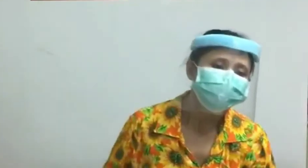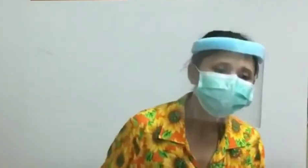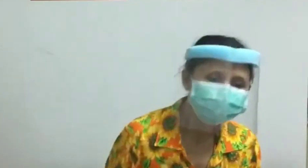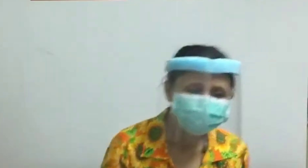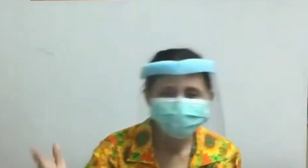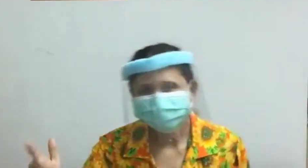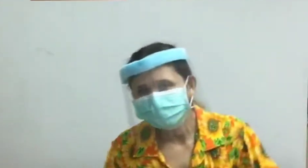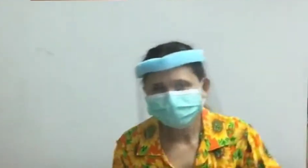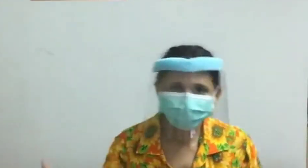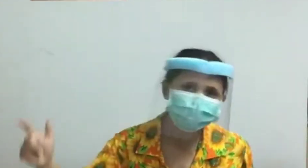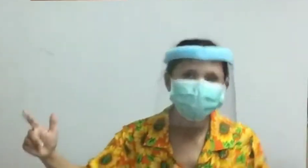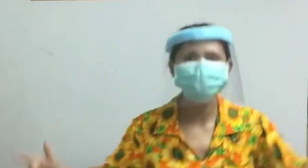ย